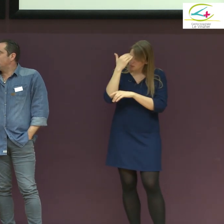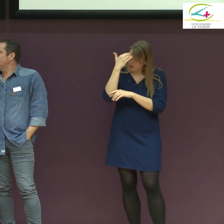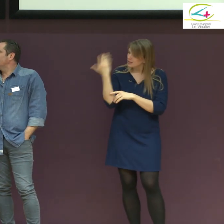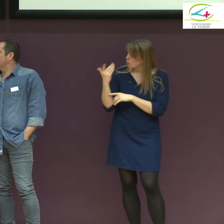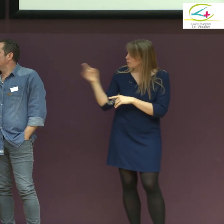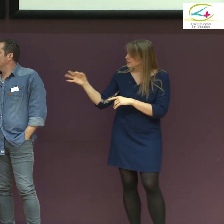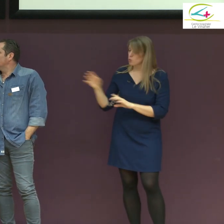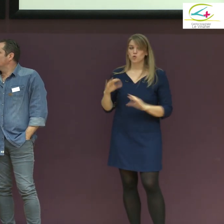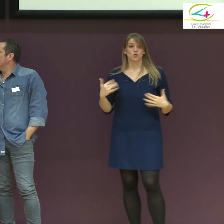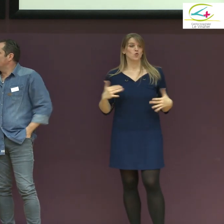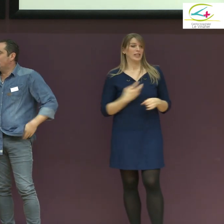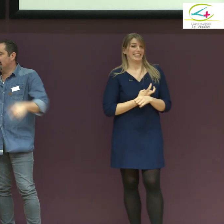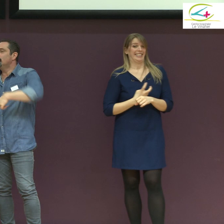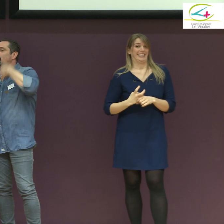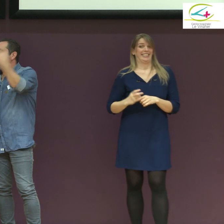Là, t'es parti sur un truc.